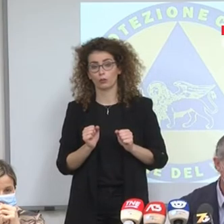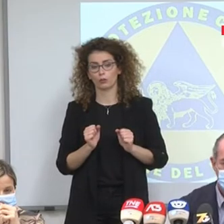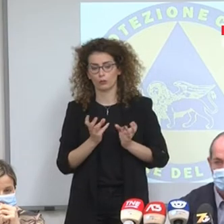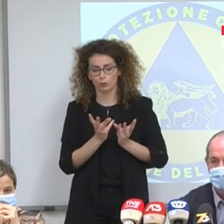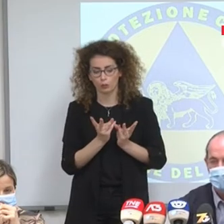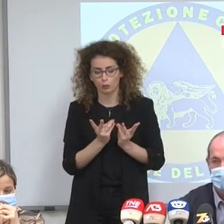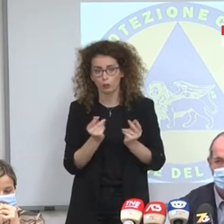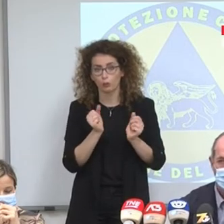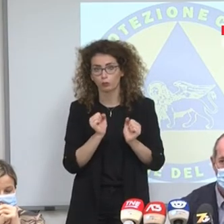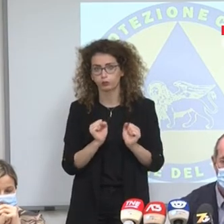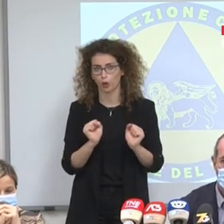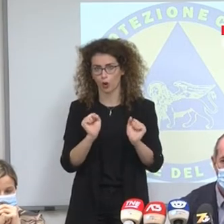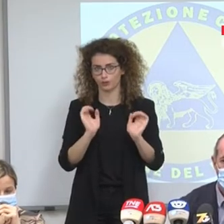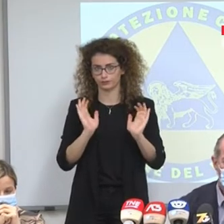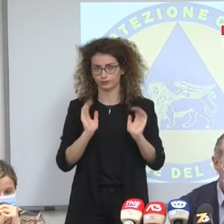soluzione.